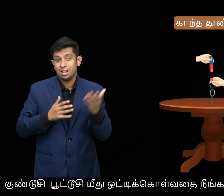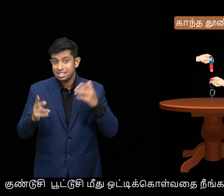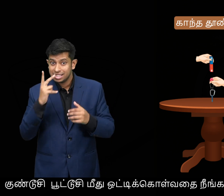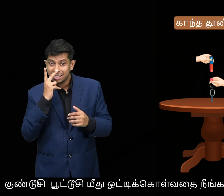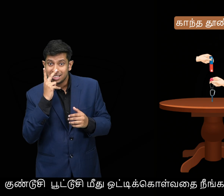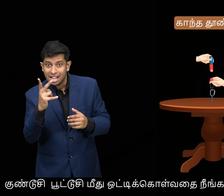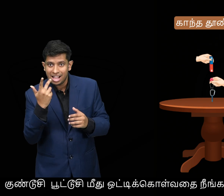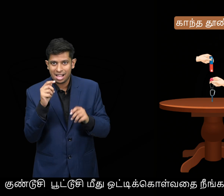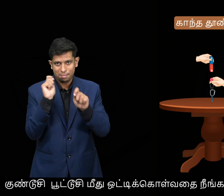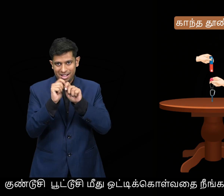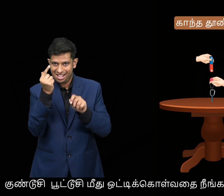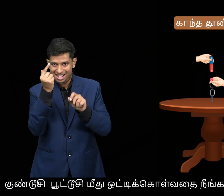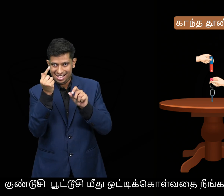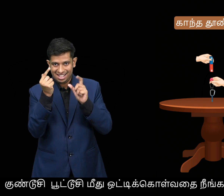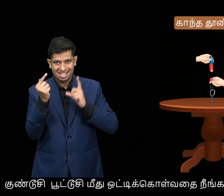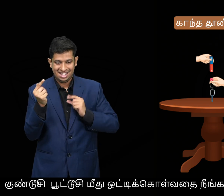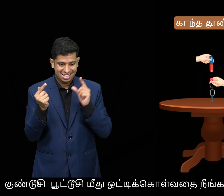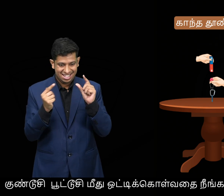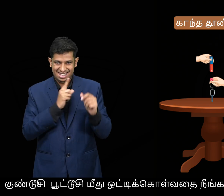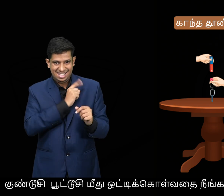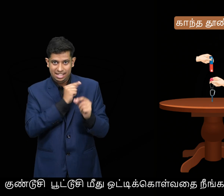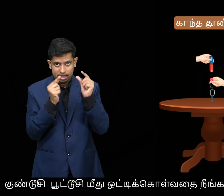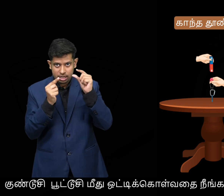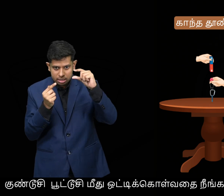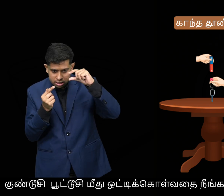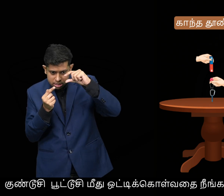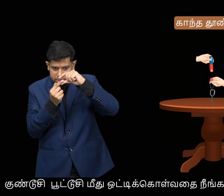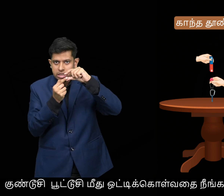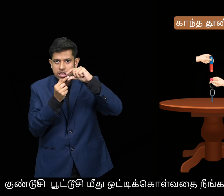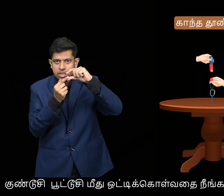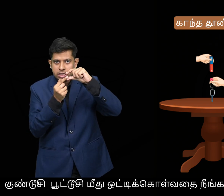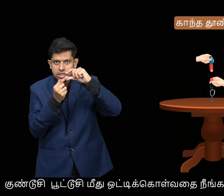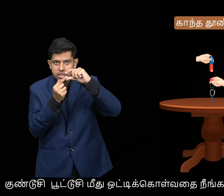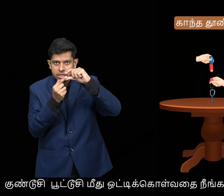குண்டூசி பூட்டூசி மீது ஒட்டிக்கொள்வதை நீங்கள் கவனிப்பீர்கள்.